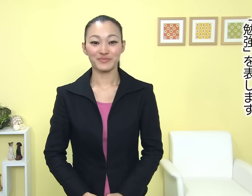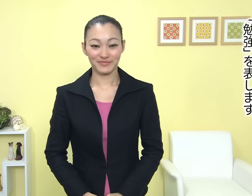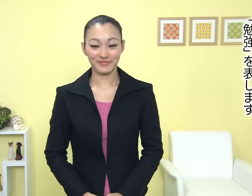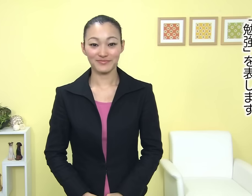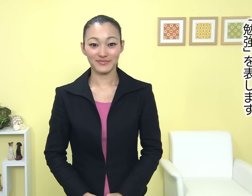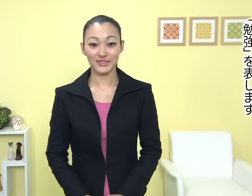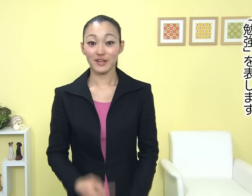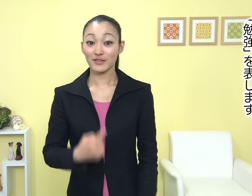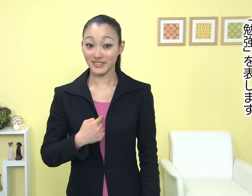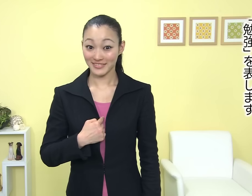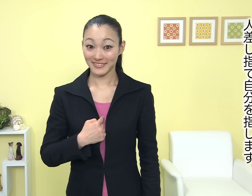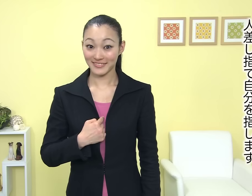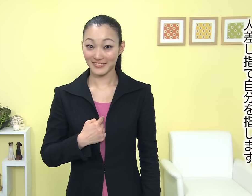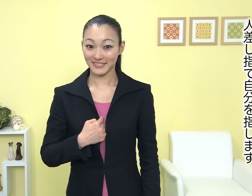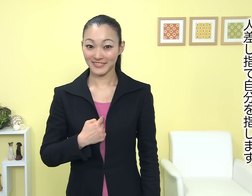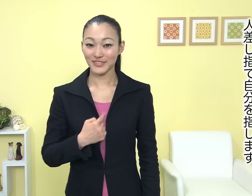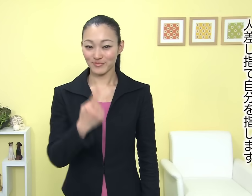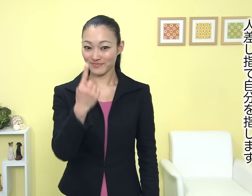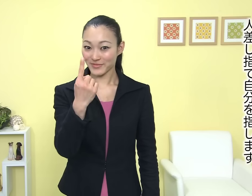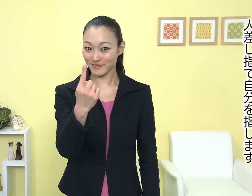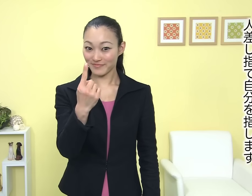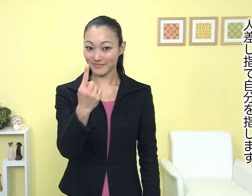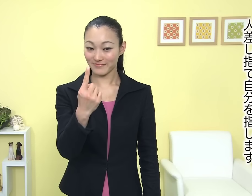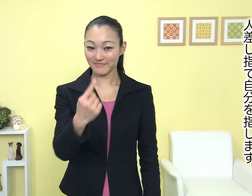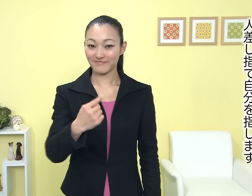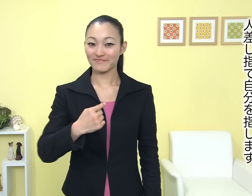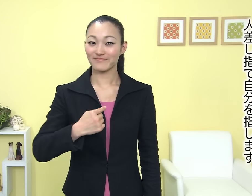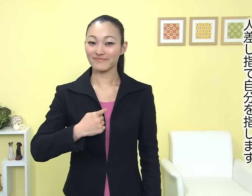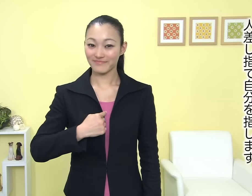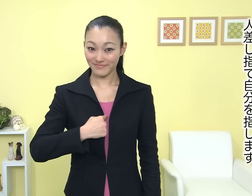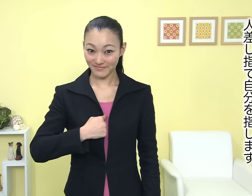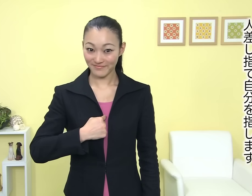。人差し指で自分を指します。